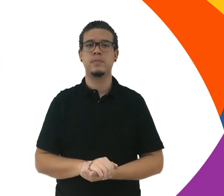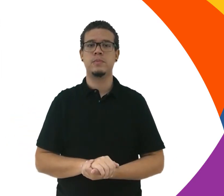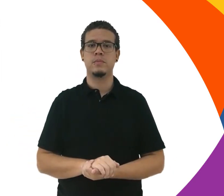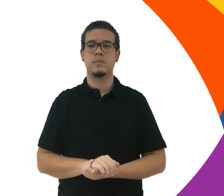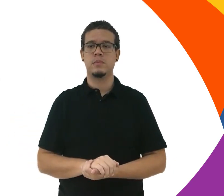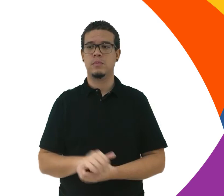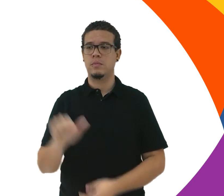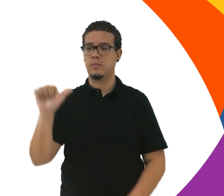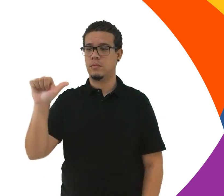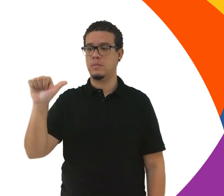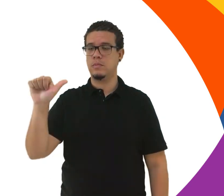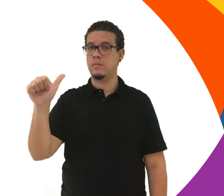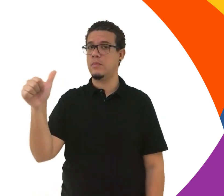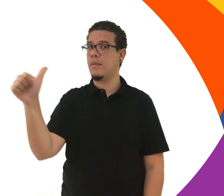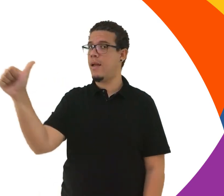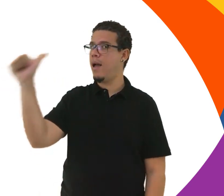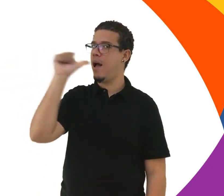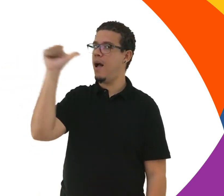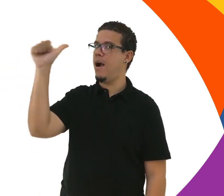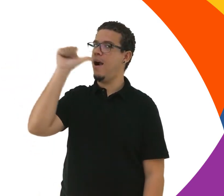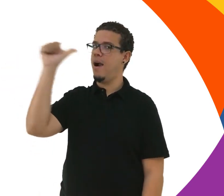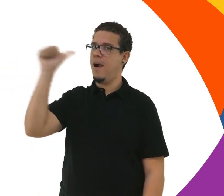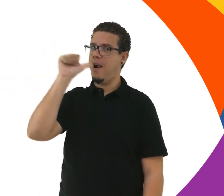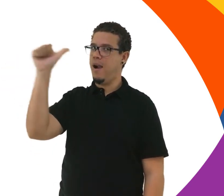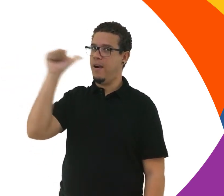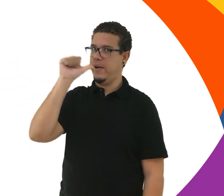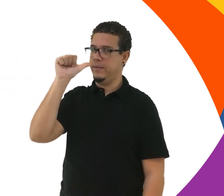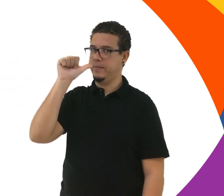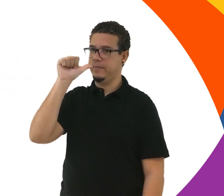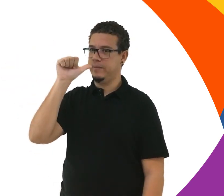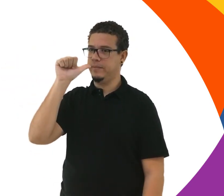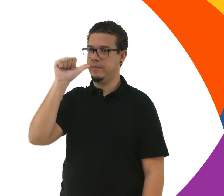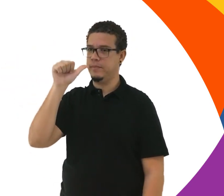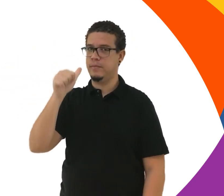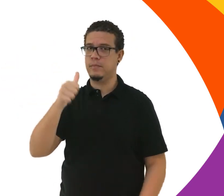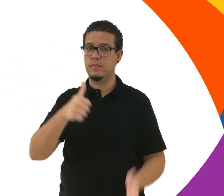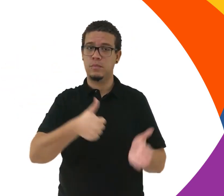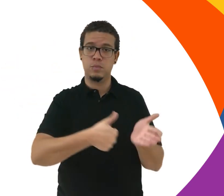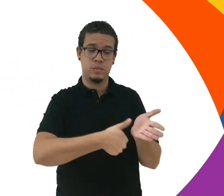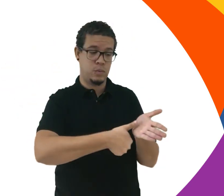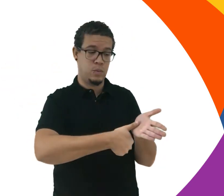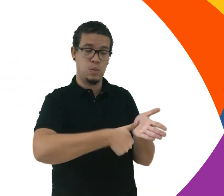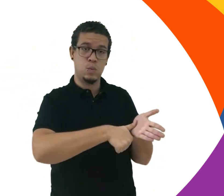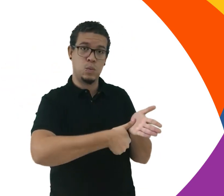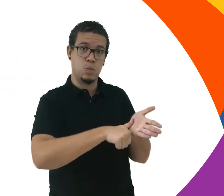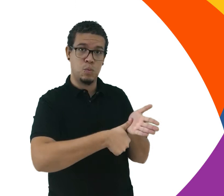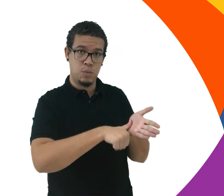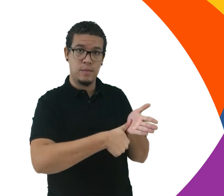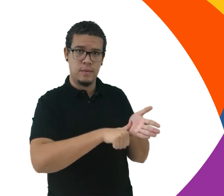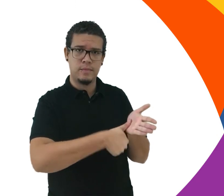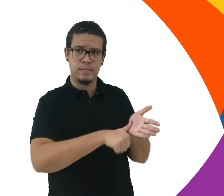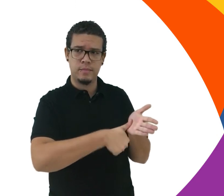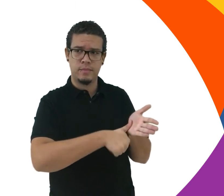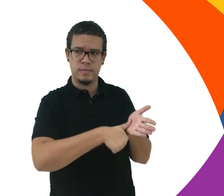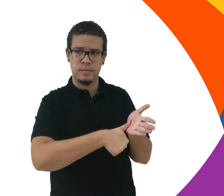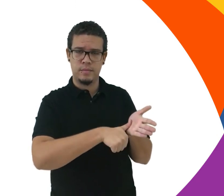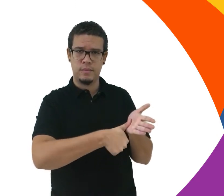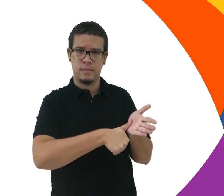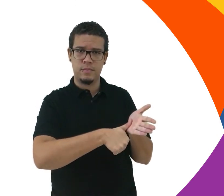várias coisas, como, por exemplo, este sinal aqui, sinal de beber. Este